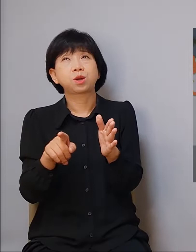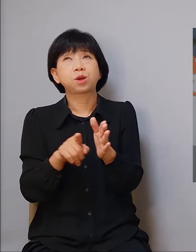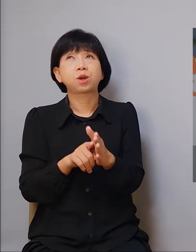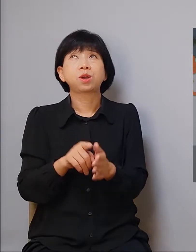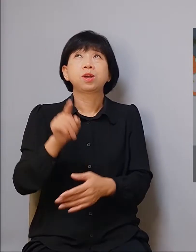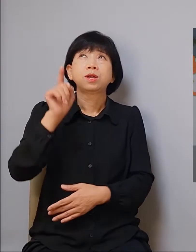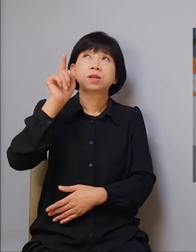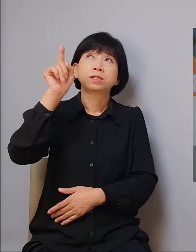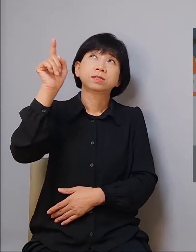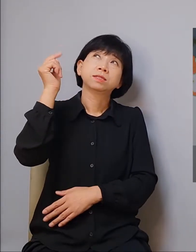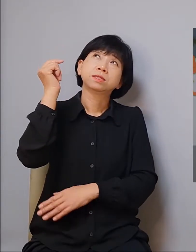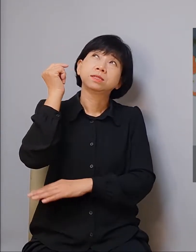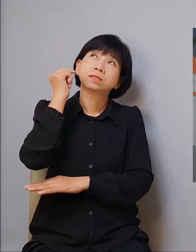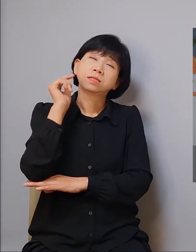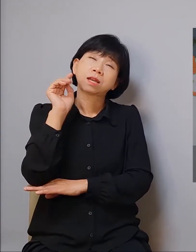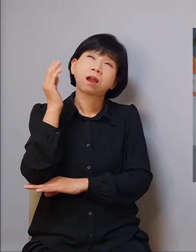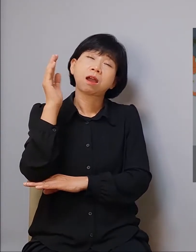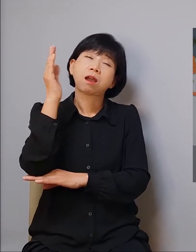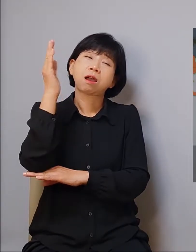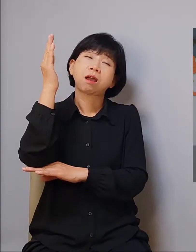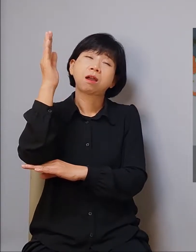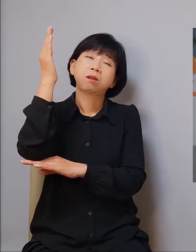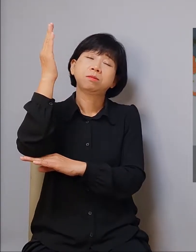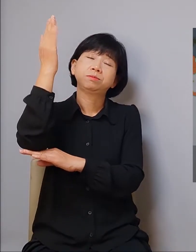살리려 그